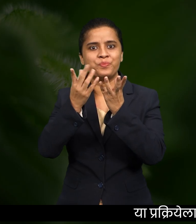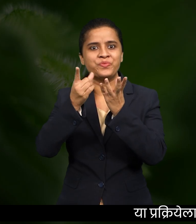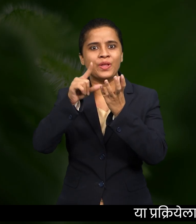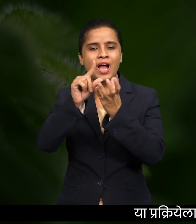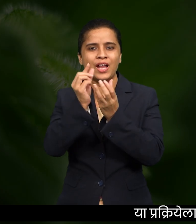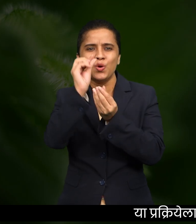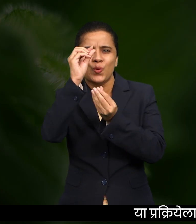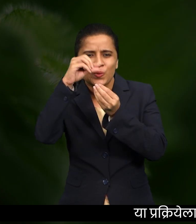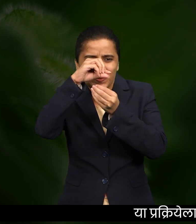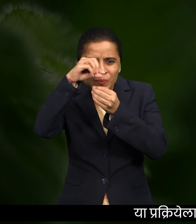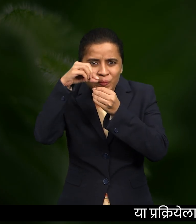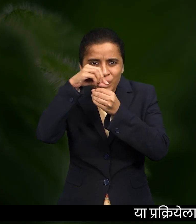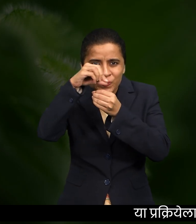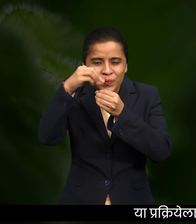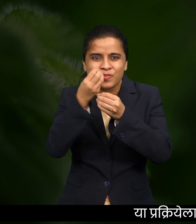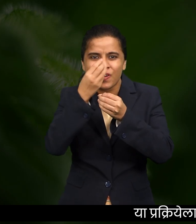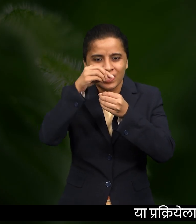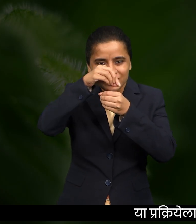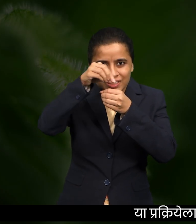या प्रक्रियेला परागकण म्हणतात.